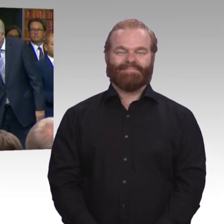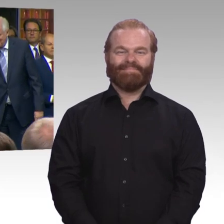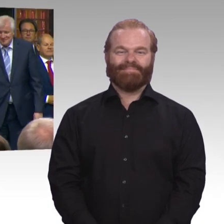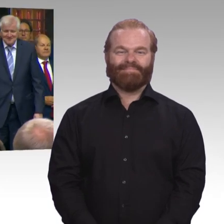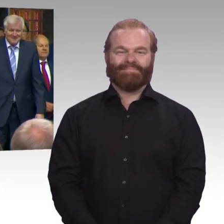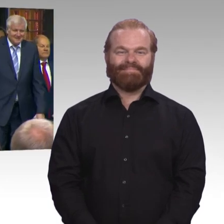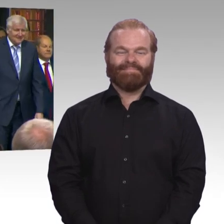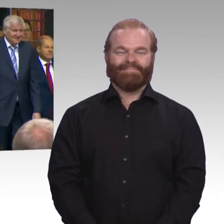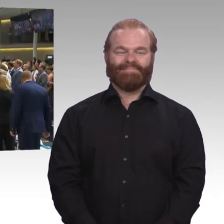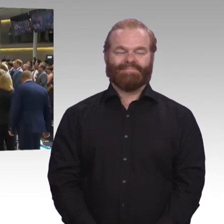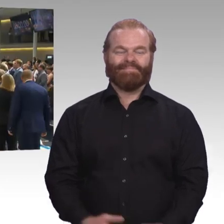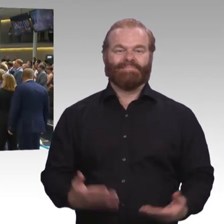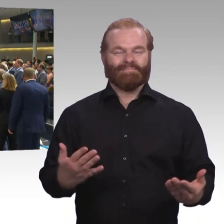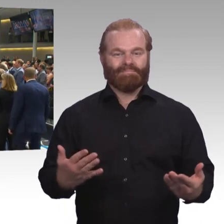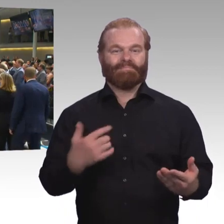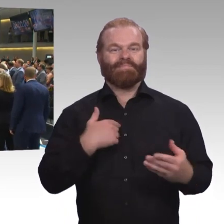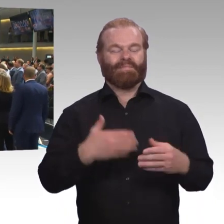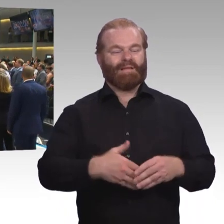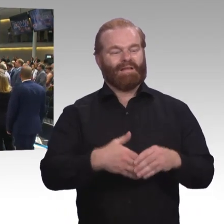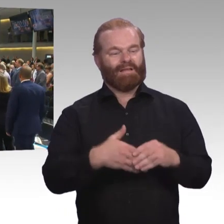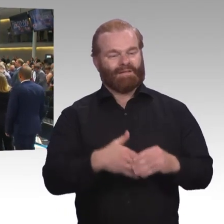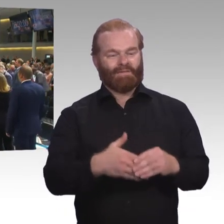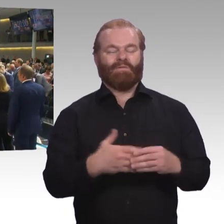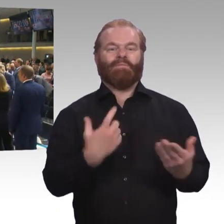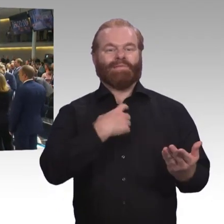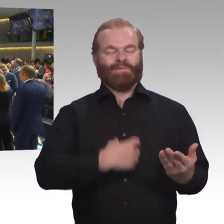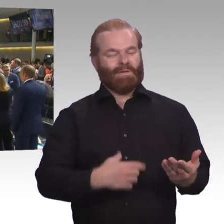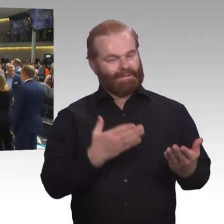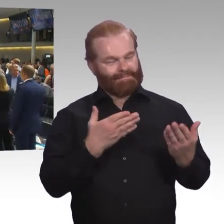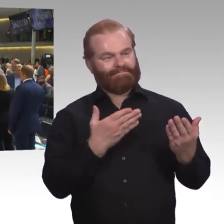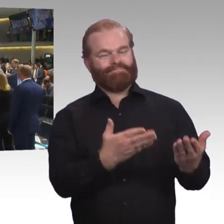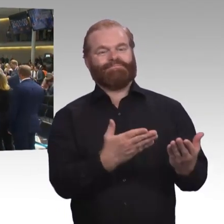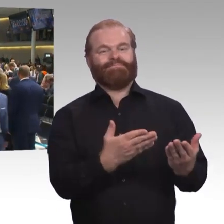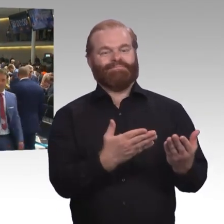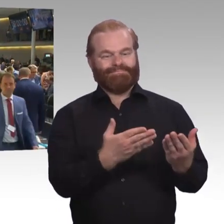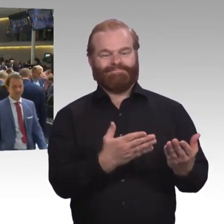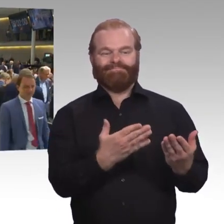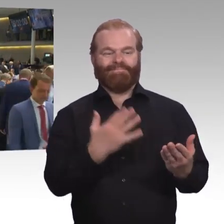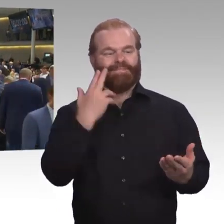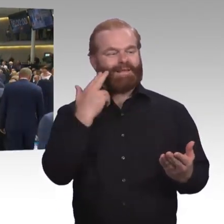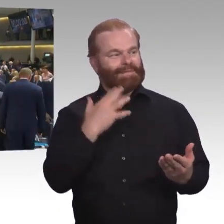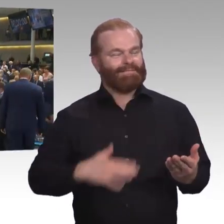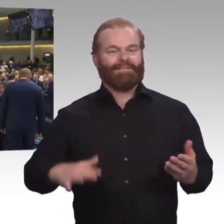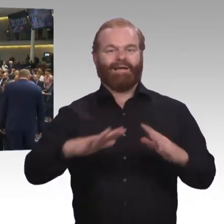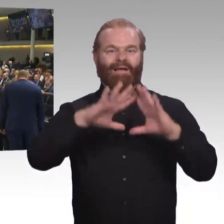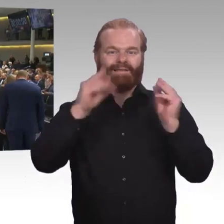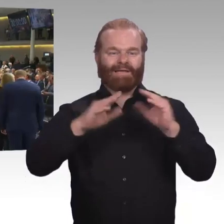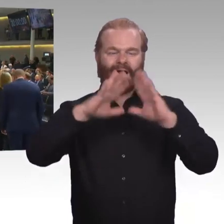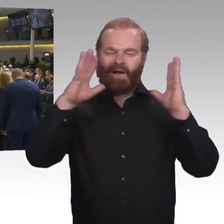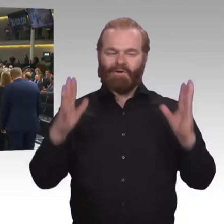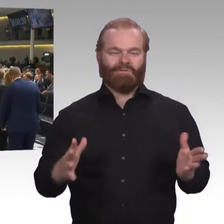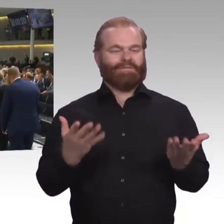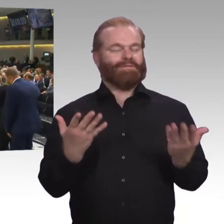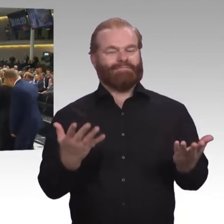Ich gratuliere Ihnen persönlich und im Namen des ganzen Hauses, wie auch der Beifall